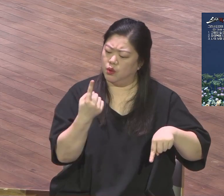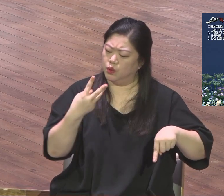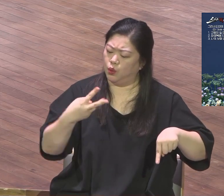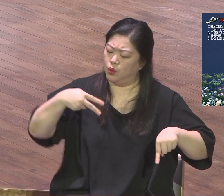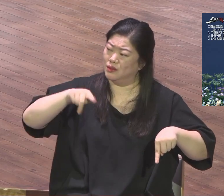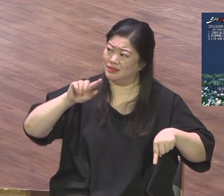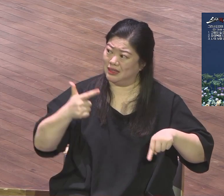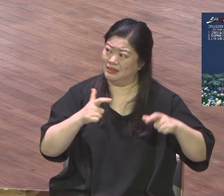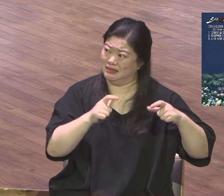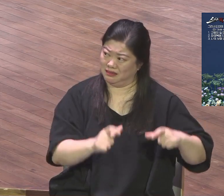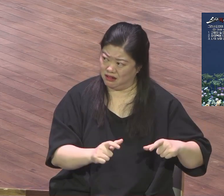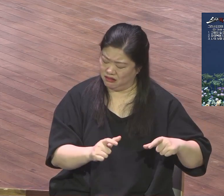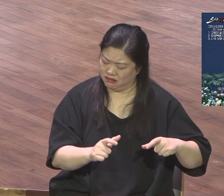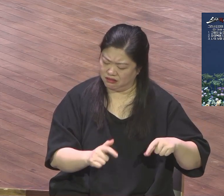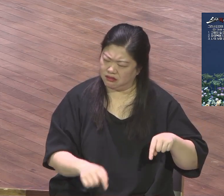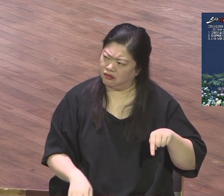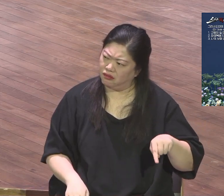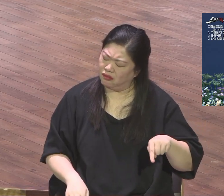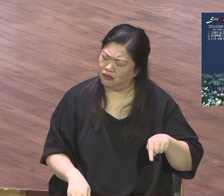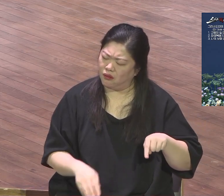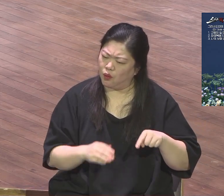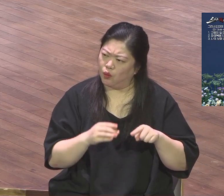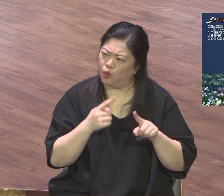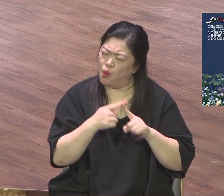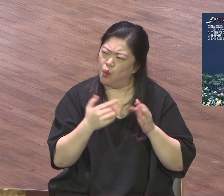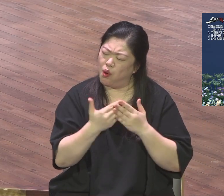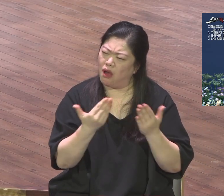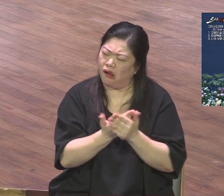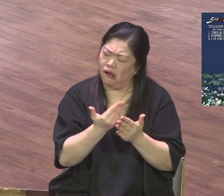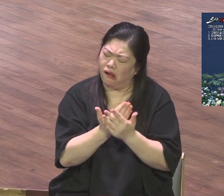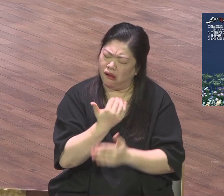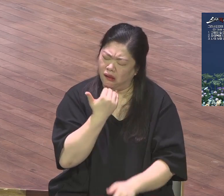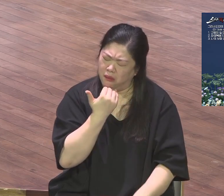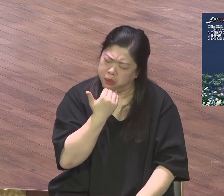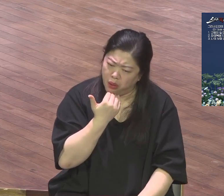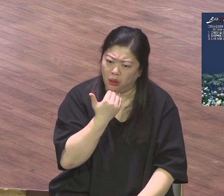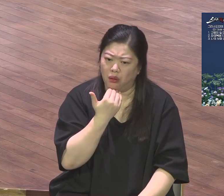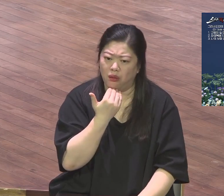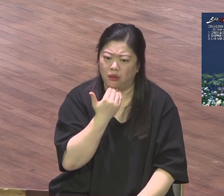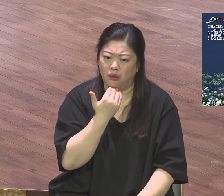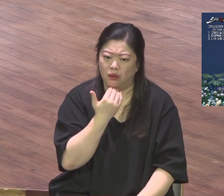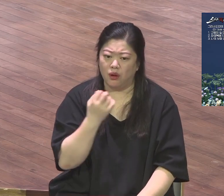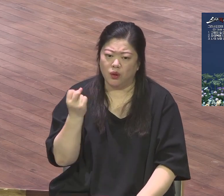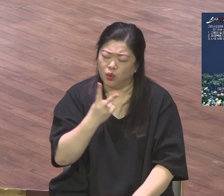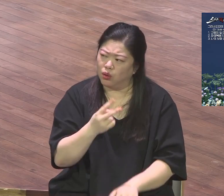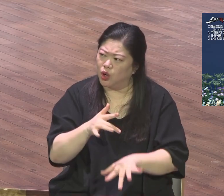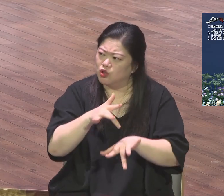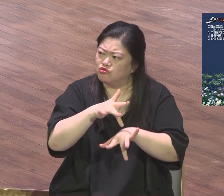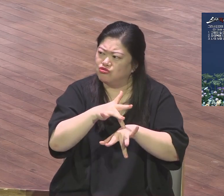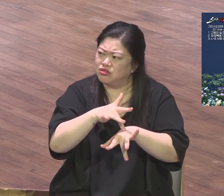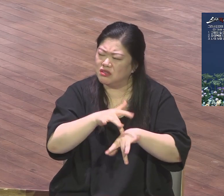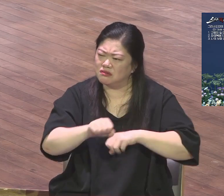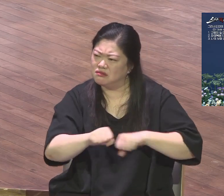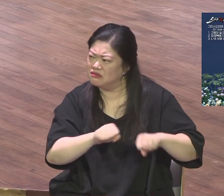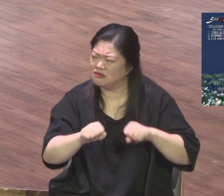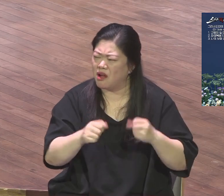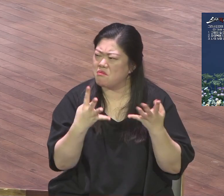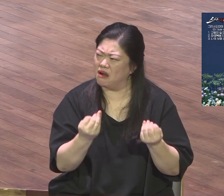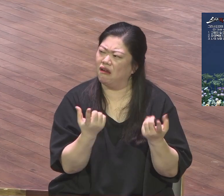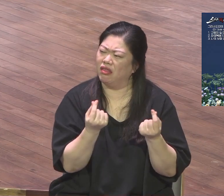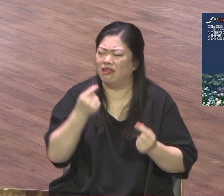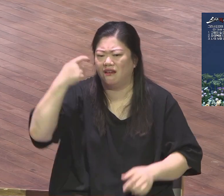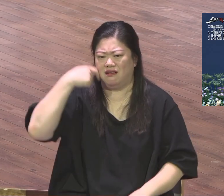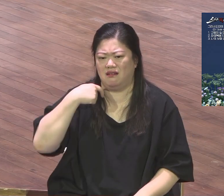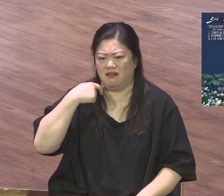늘어나고 이렇게 하는데 귀신들이 또 막 역사가 많이 일어나요. 귀신들. 그런 귀신들하고 이렇게 목회를 하면서